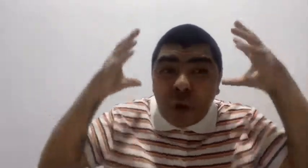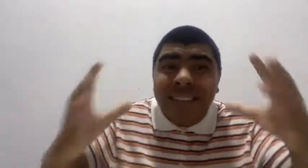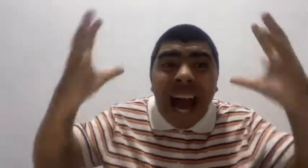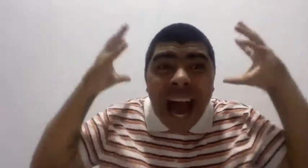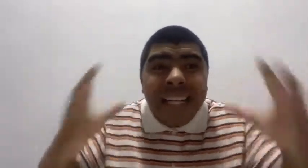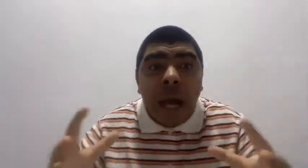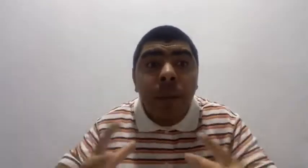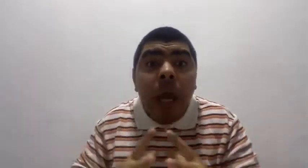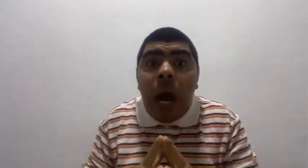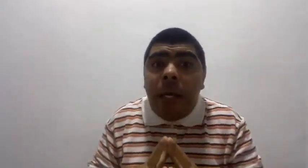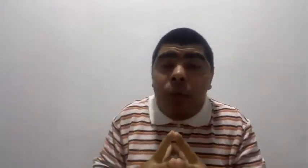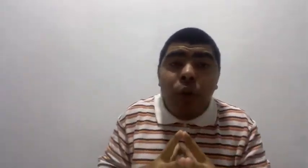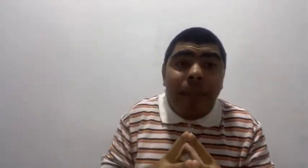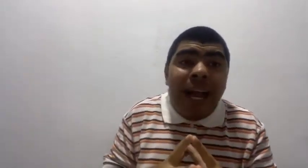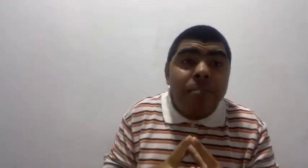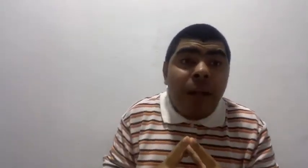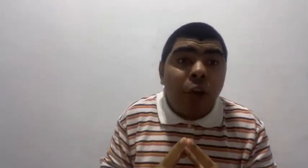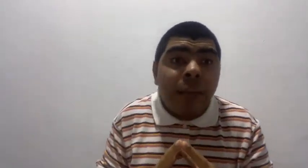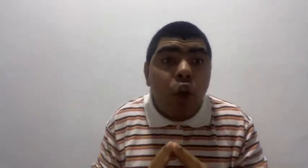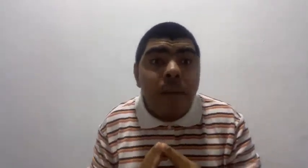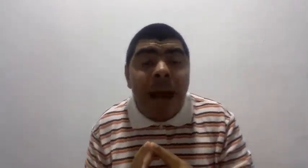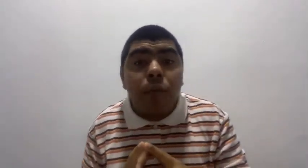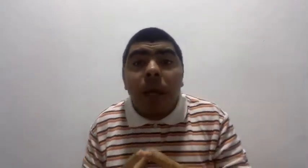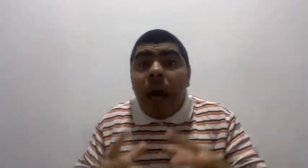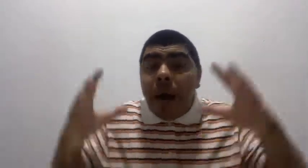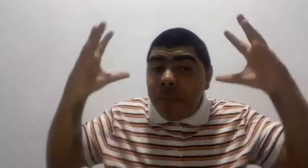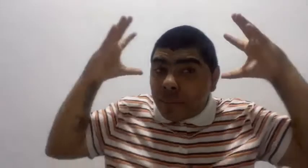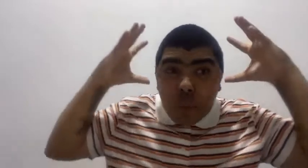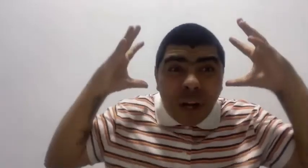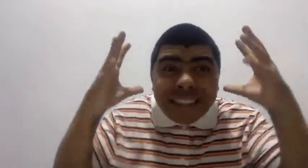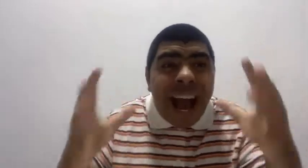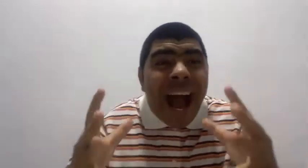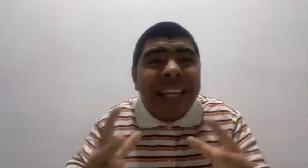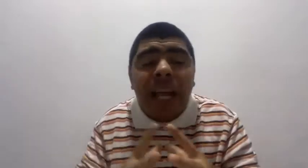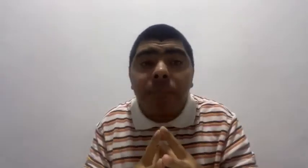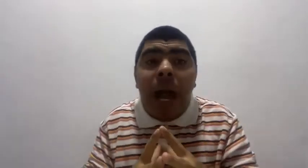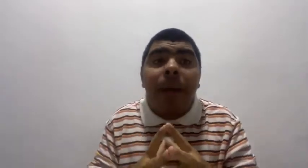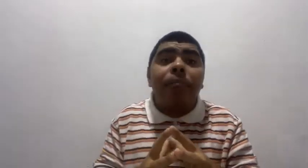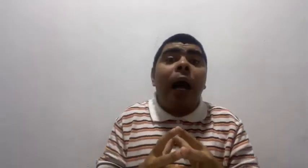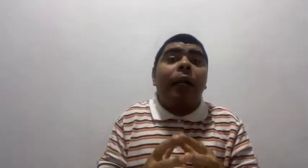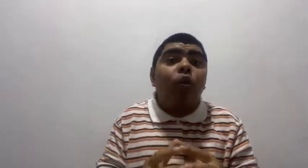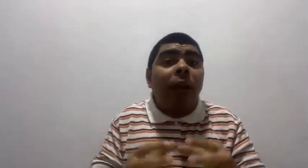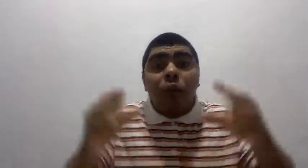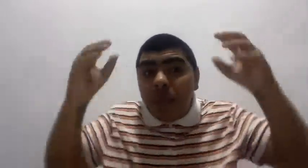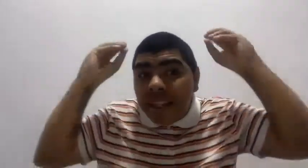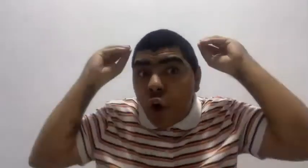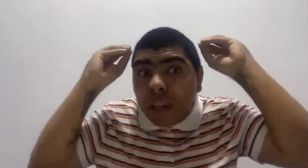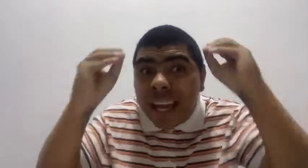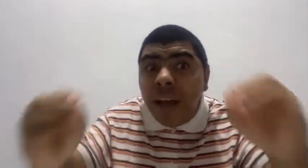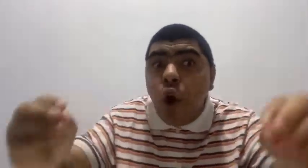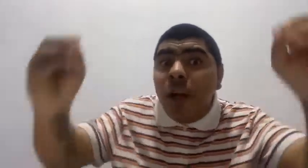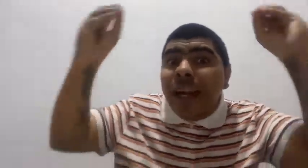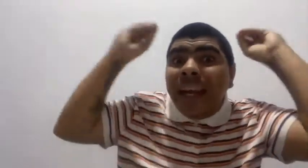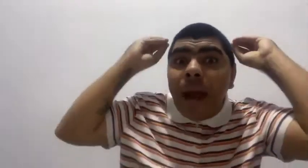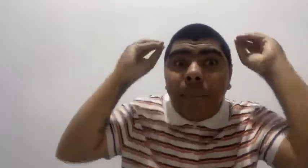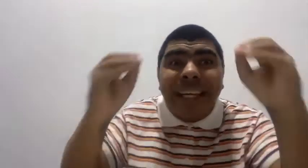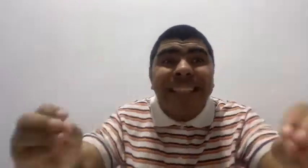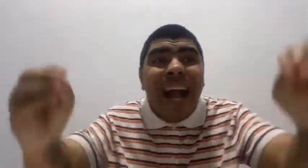esa área. Aleluya, mi alma adora a Dios, hermano. Amén, por esa área. Amén, aleluya, Dios me dijo, quiero que aprenda